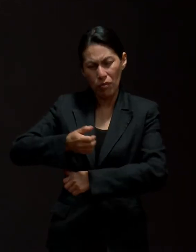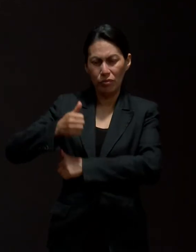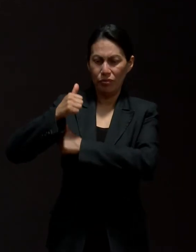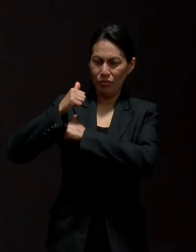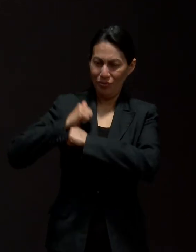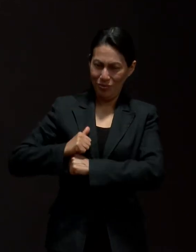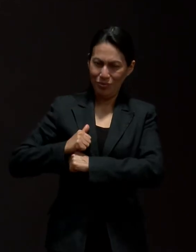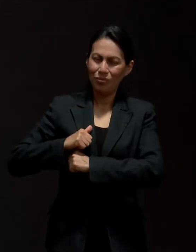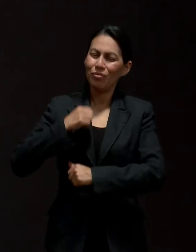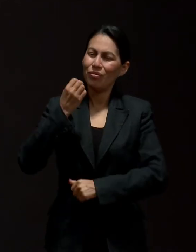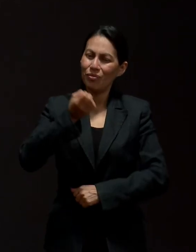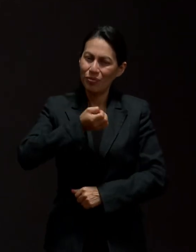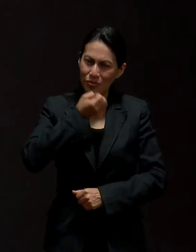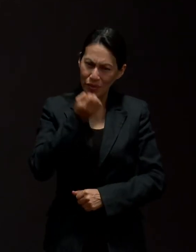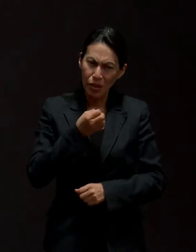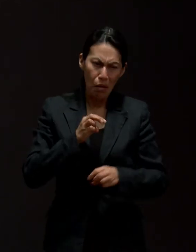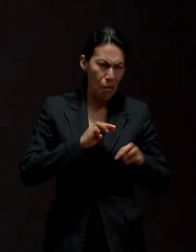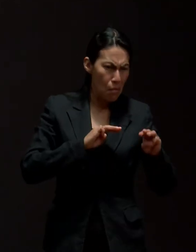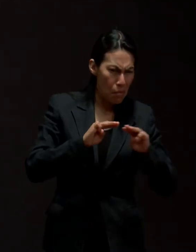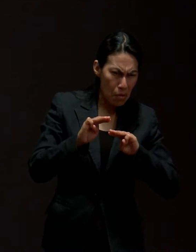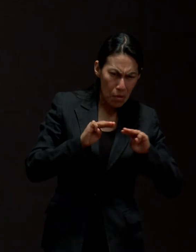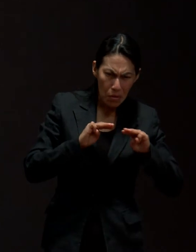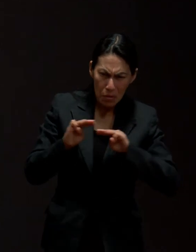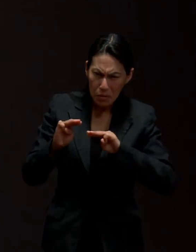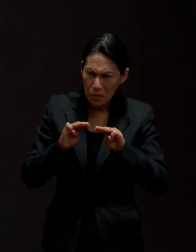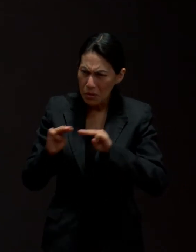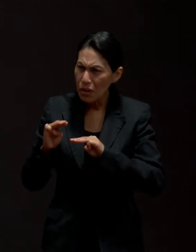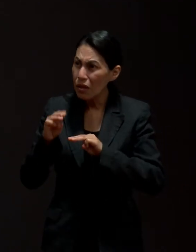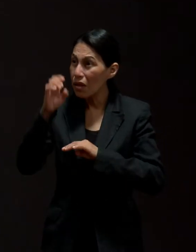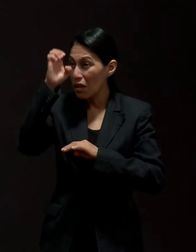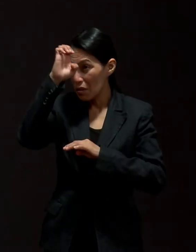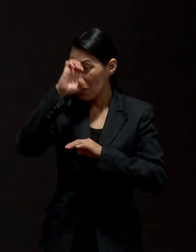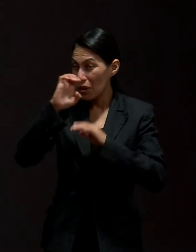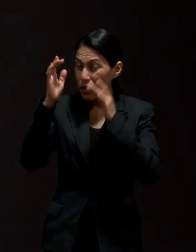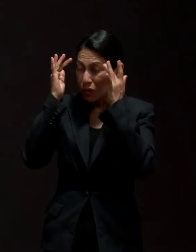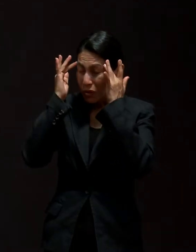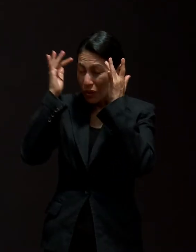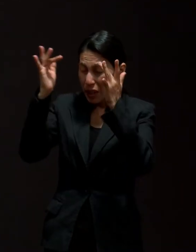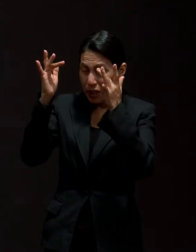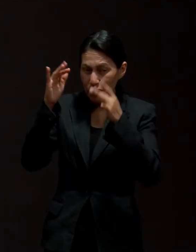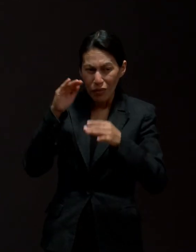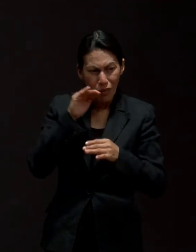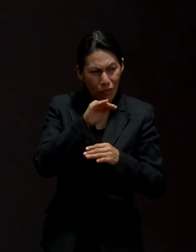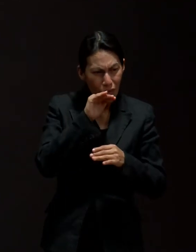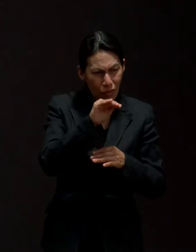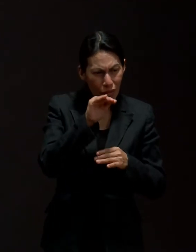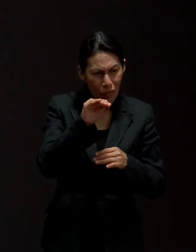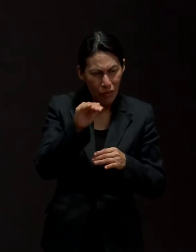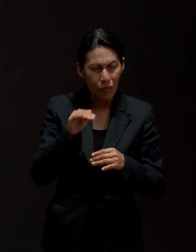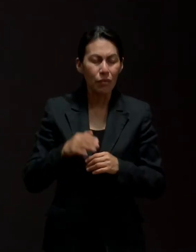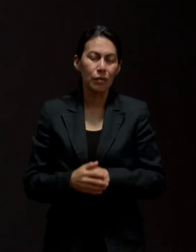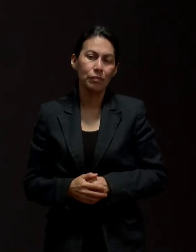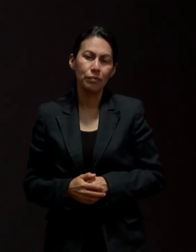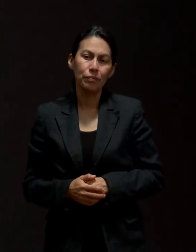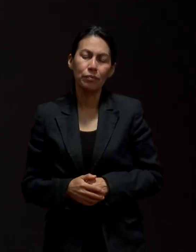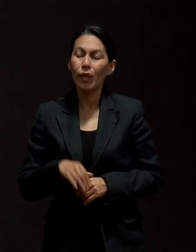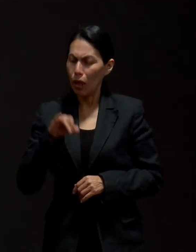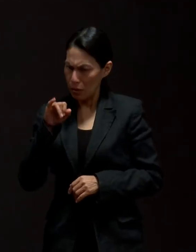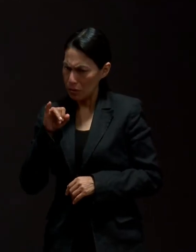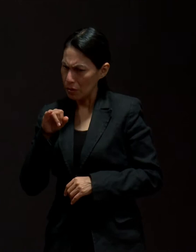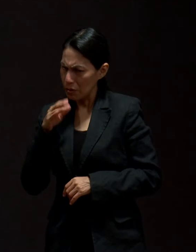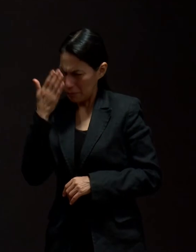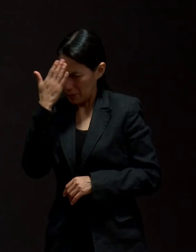para realizar esto. Como un ministerio al cual el Espíritu Santo está llamándonos.